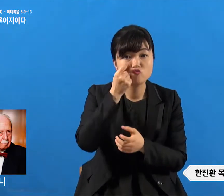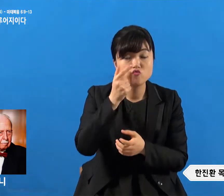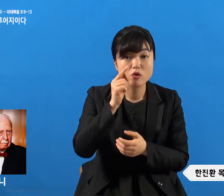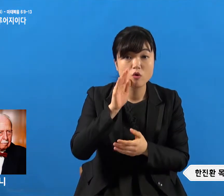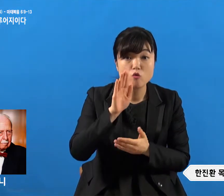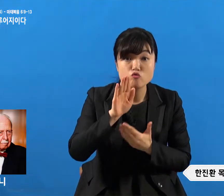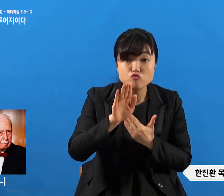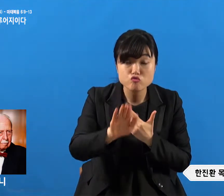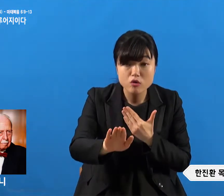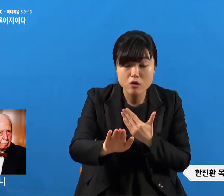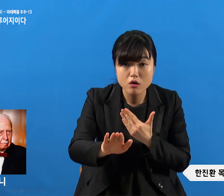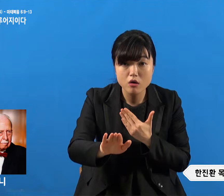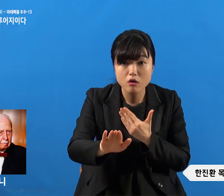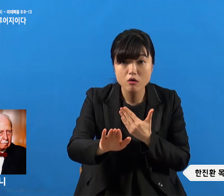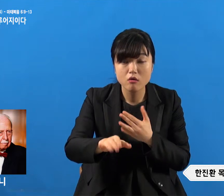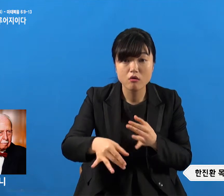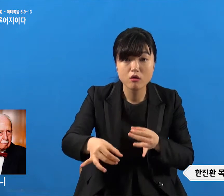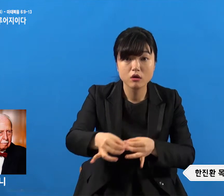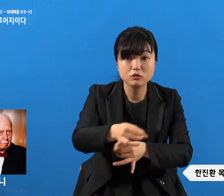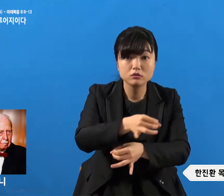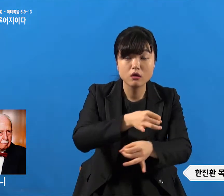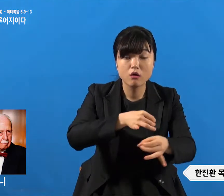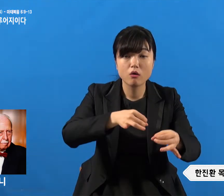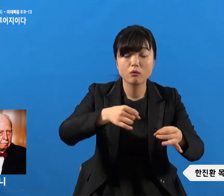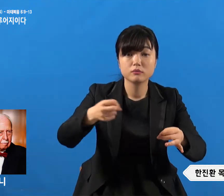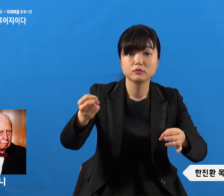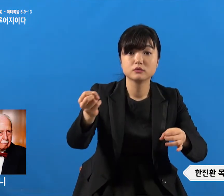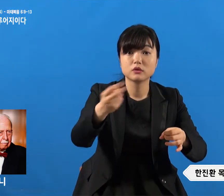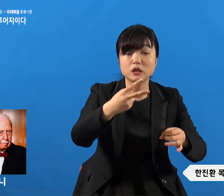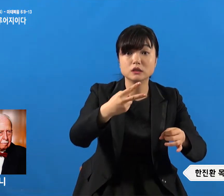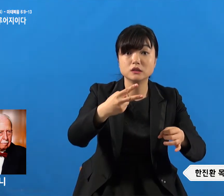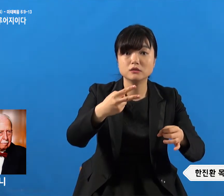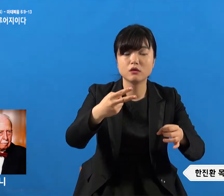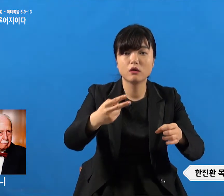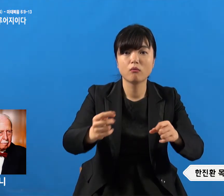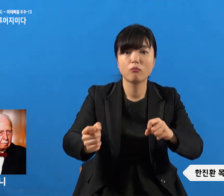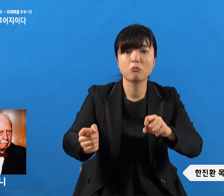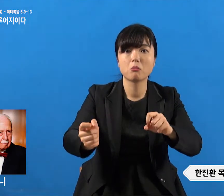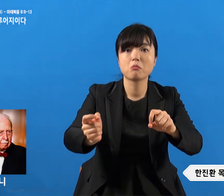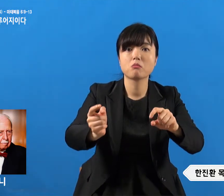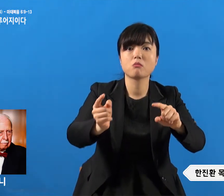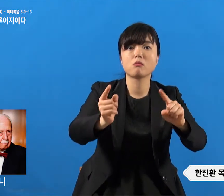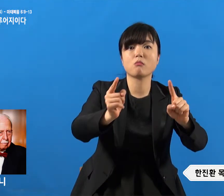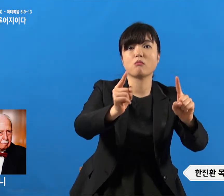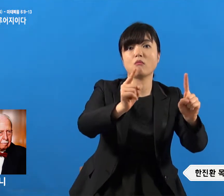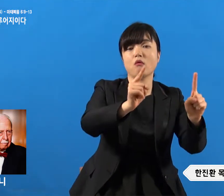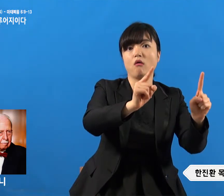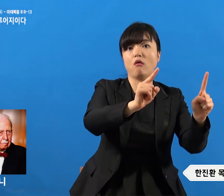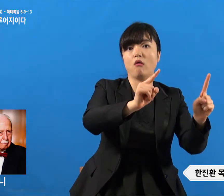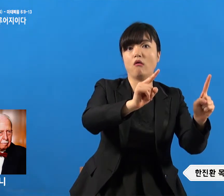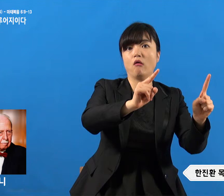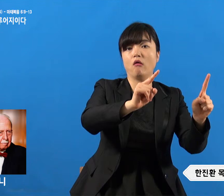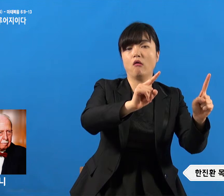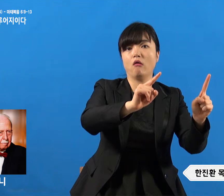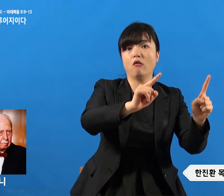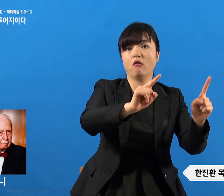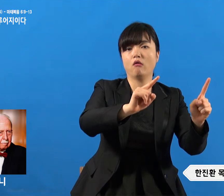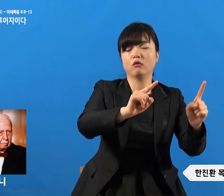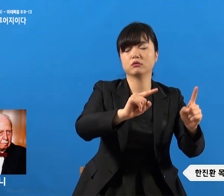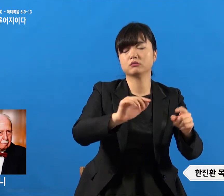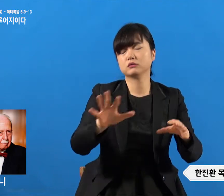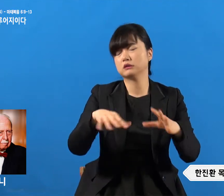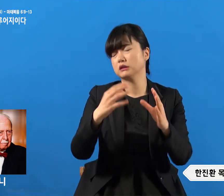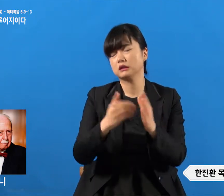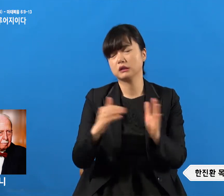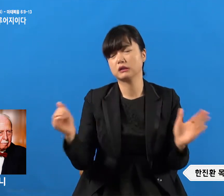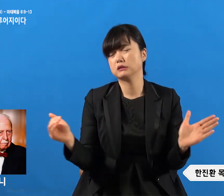6개월이 지났는데 사업이 생각지도 못하게 서서히 회복되기 시작했다고 합니다. 다